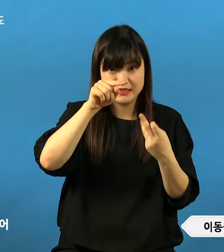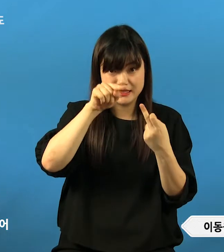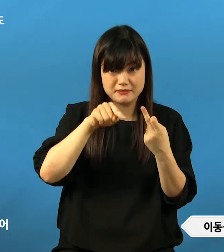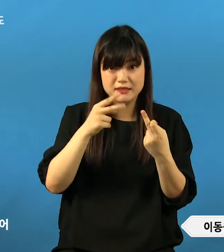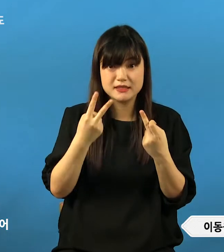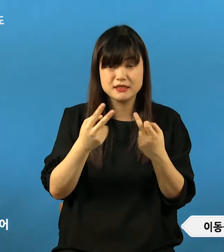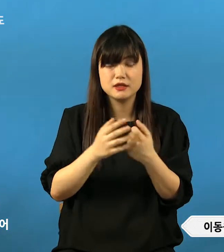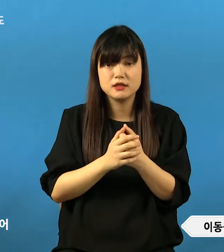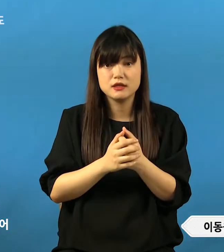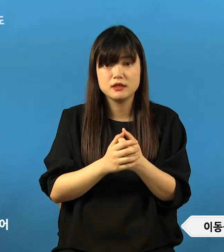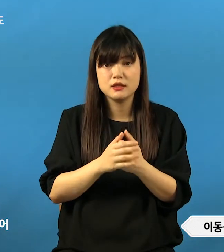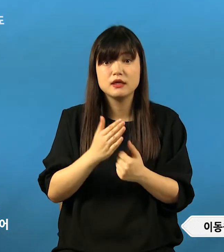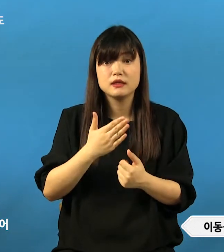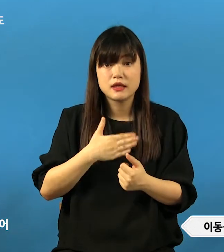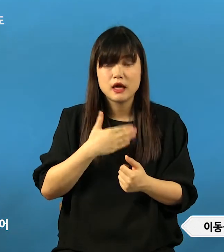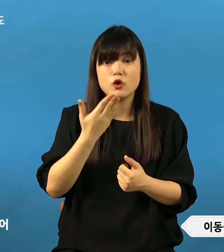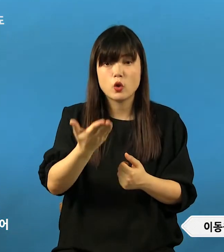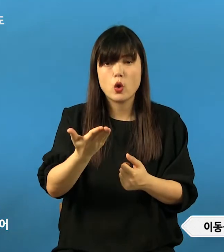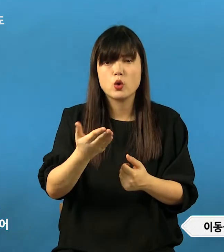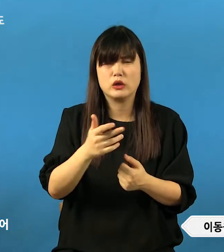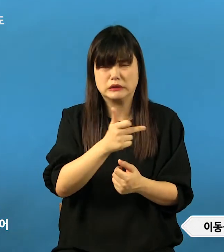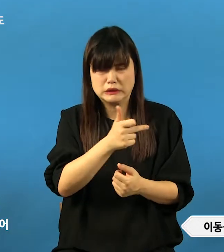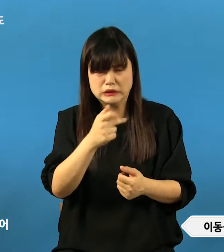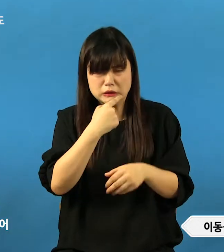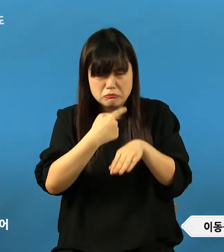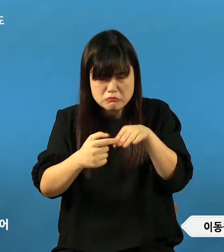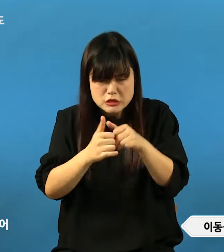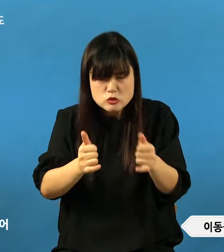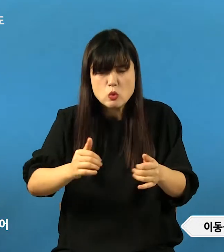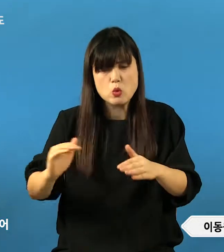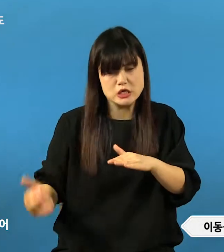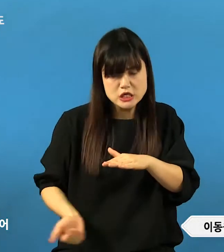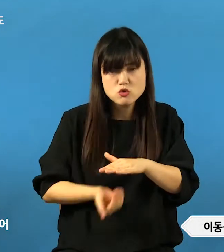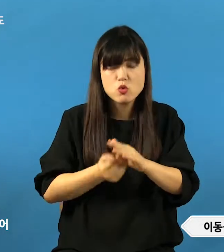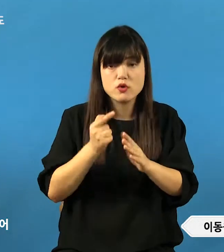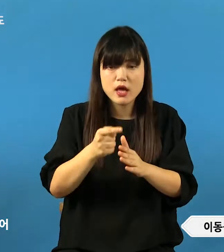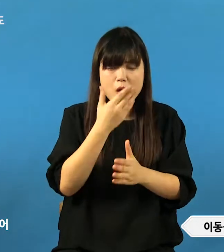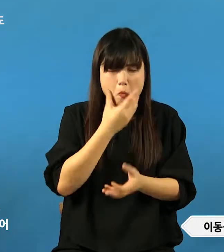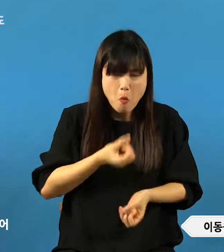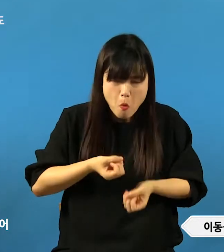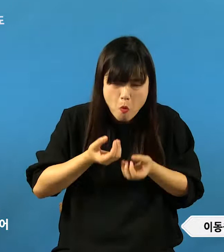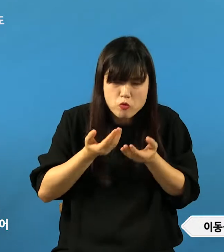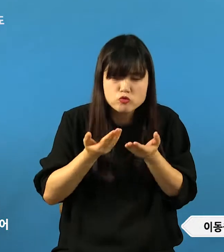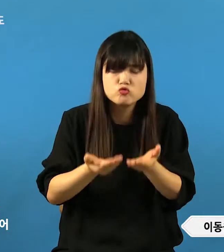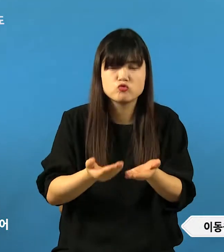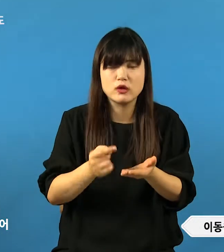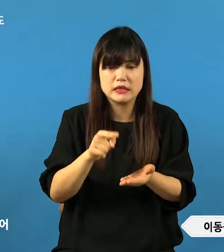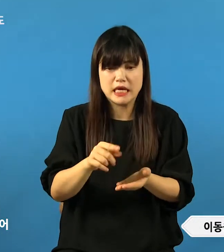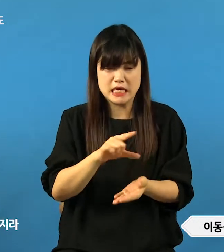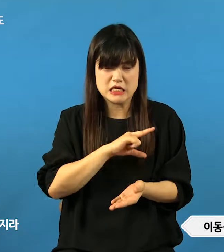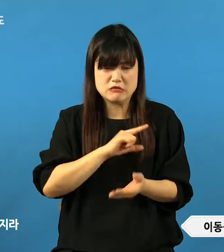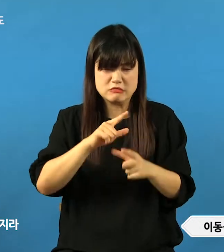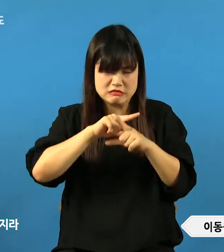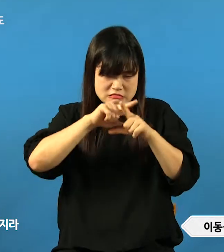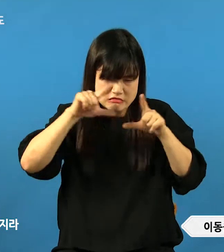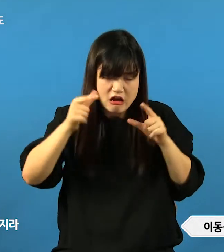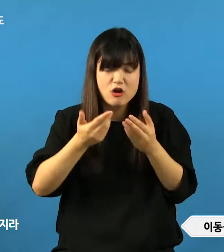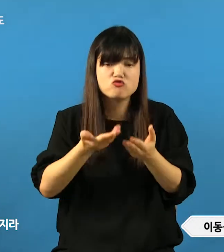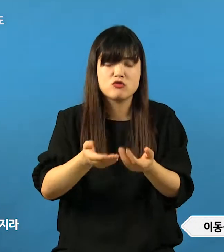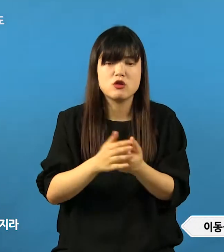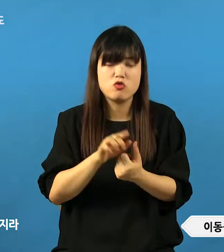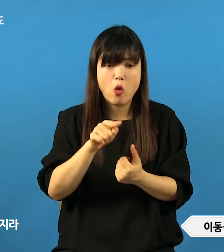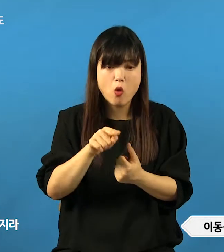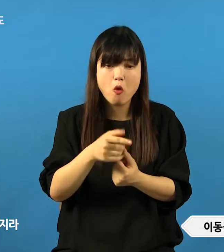함께 같이 읽습니다. 시작. 내가 너로 큰 민족을 이루고 내게 복을 주어 내 이름을 창대하게